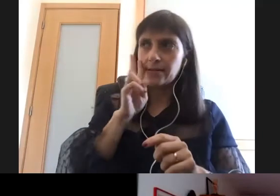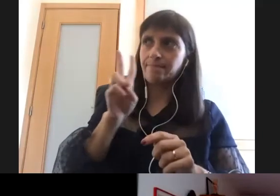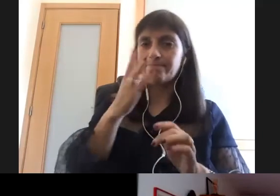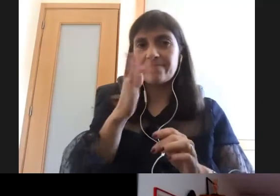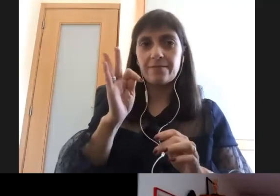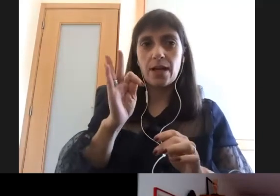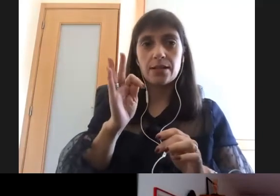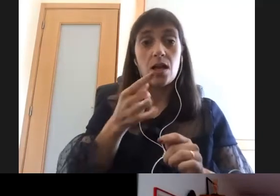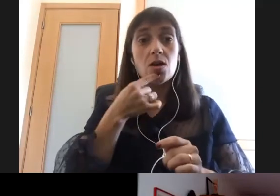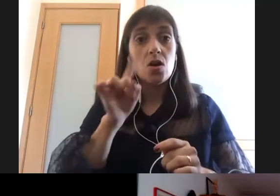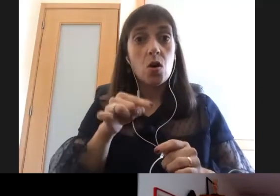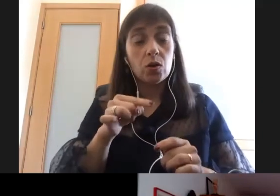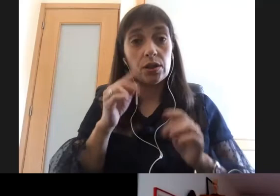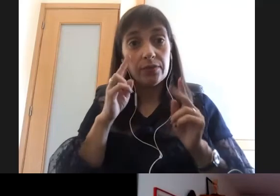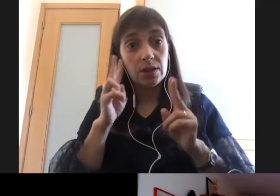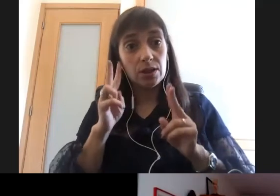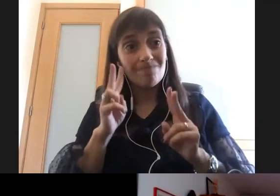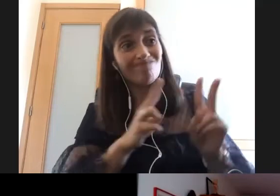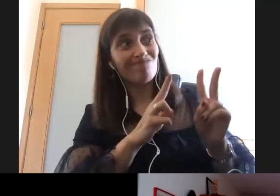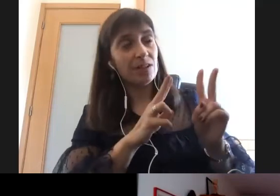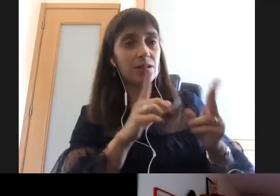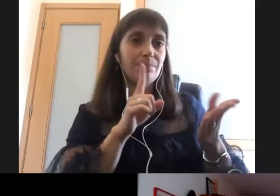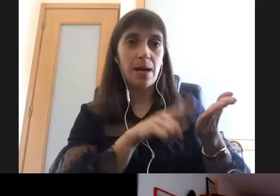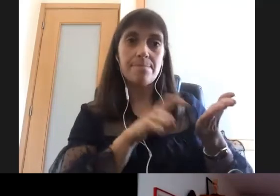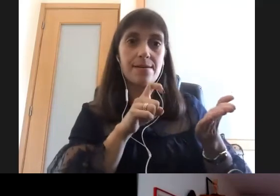voltam os olhos novamente para os Estados Unidos,